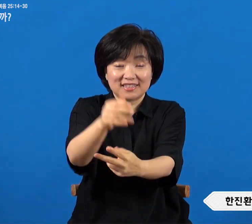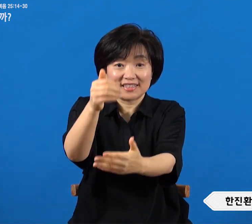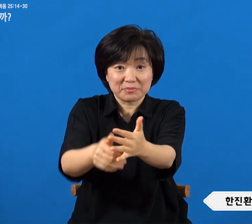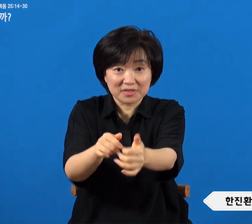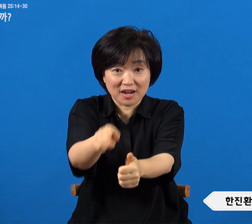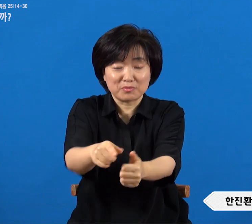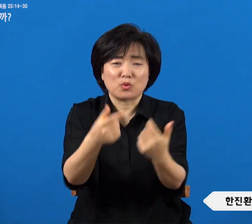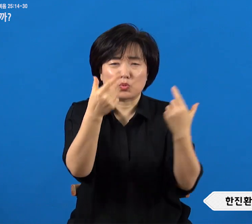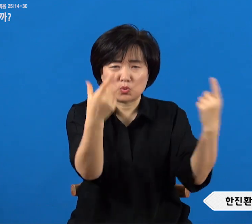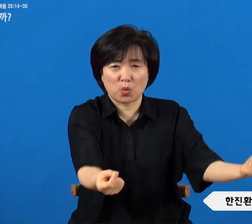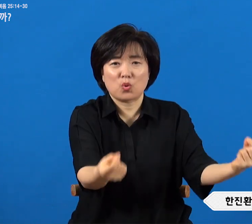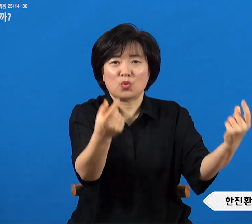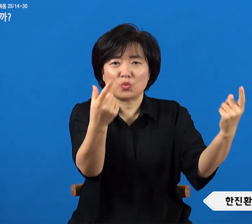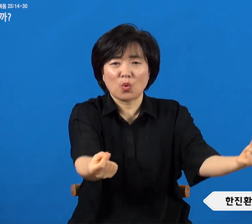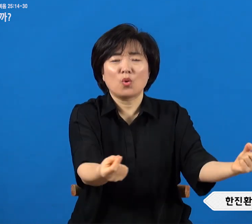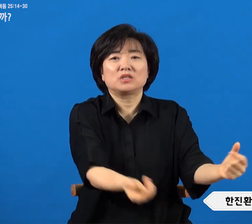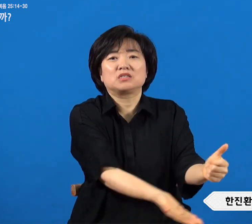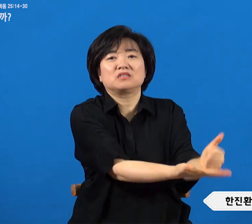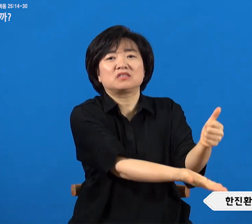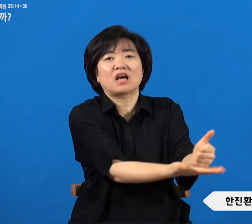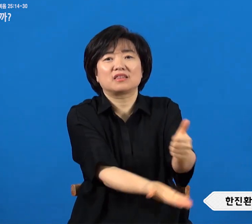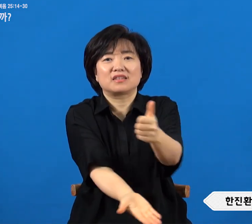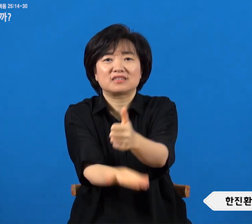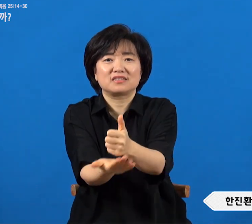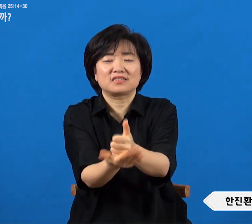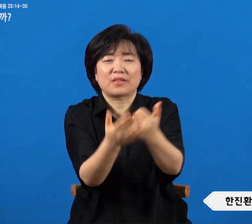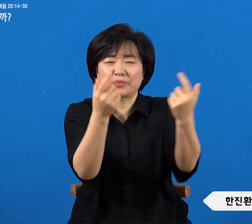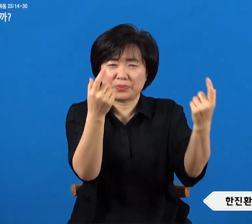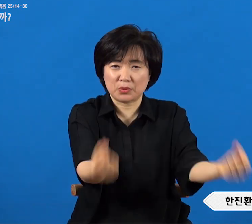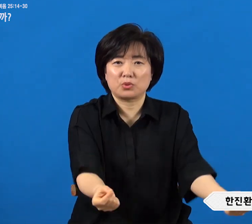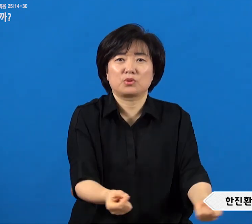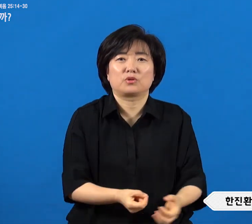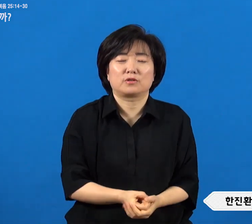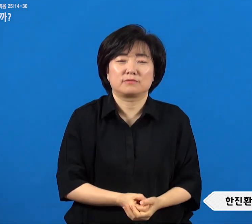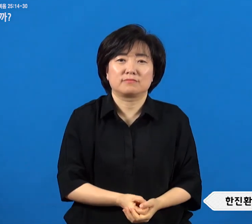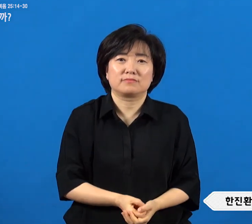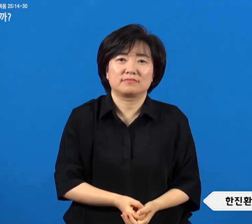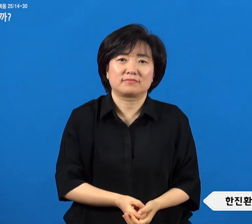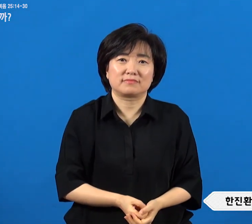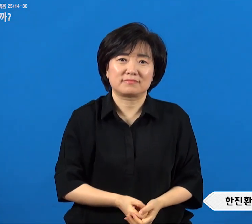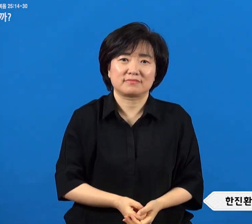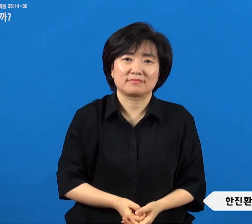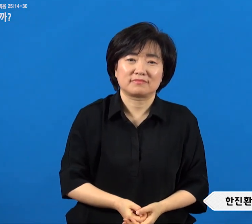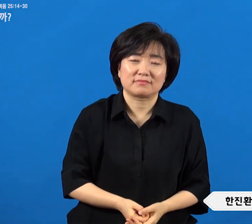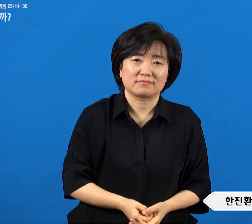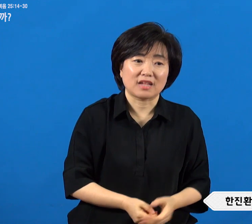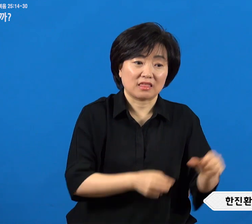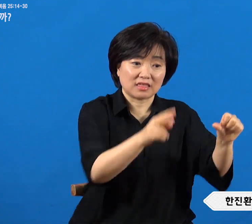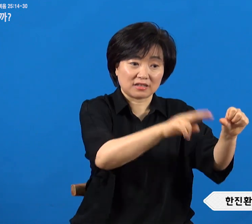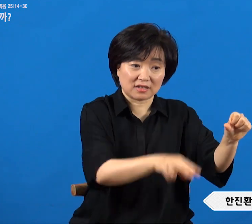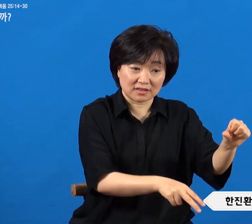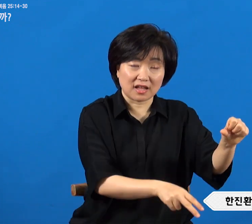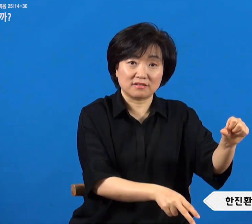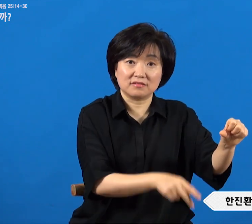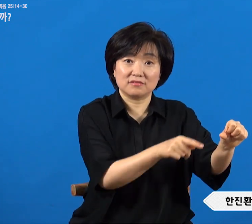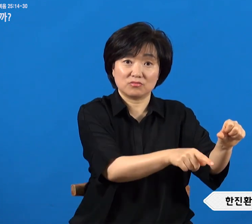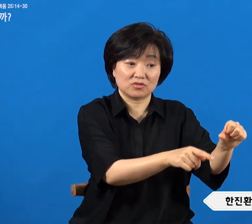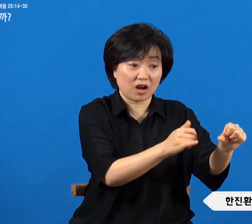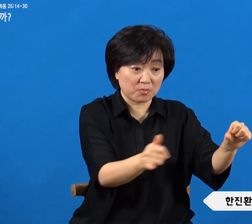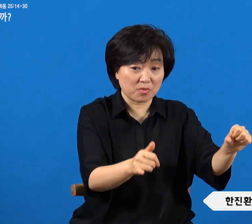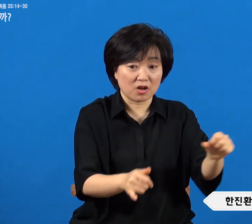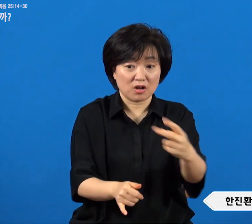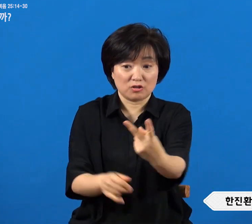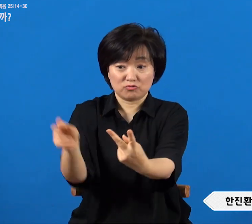했습니다. 토시 하나도 틀리지 않고 칭찬하는 말이 꼭 같습니다. 5달란트 남긴